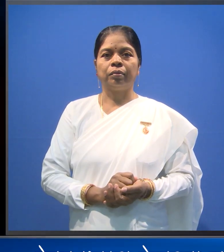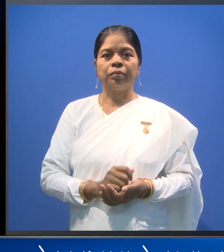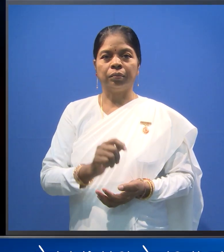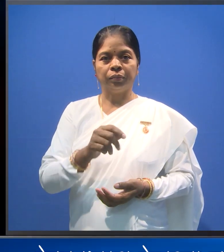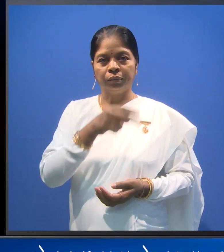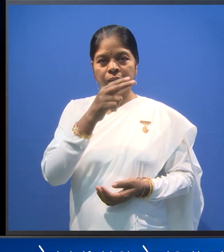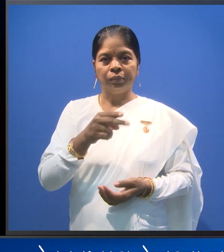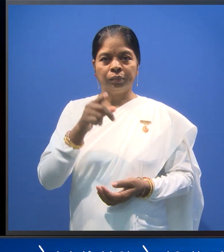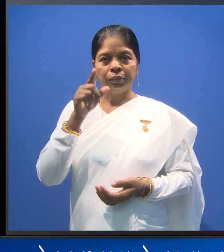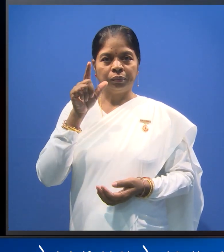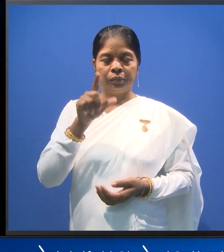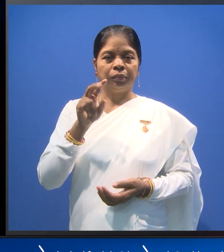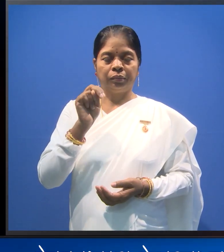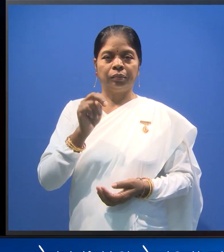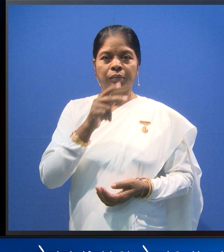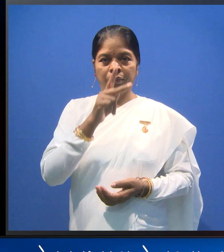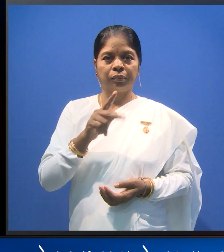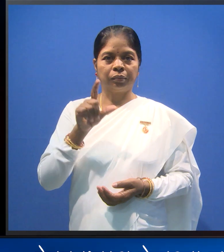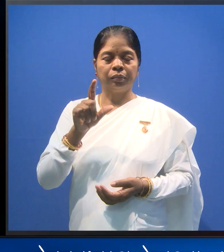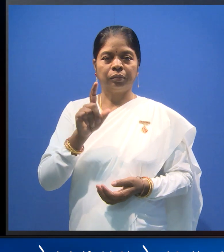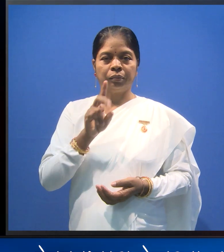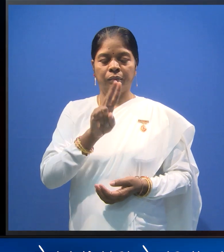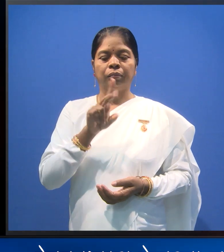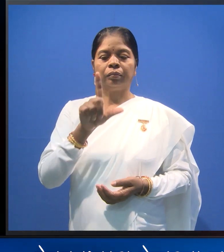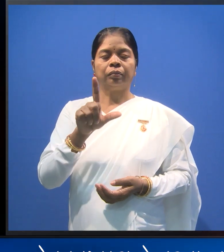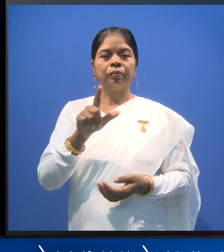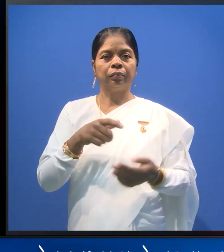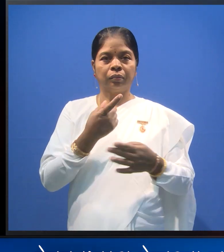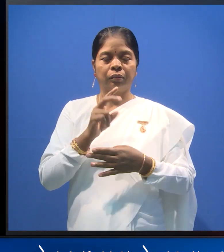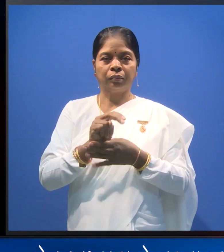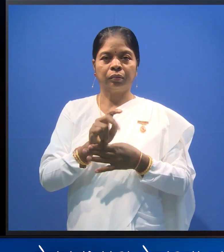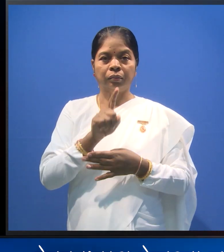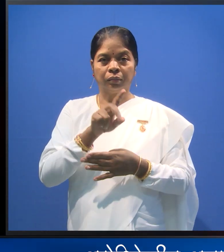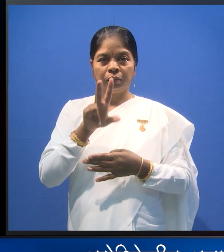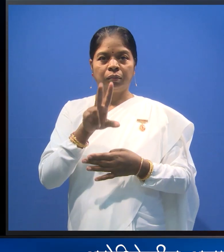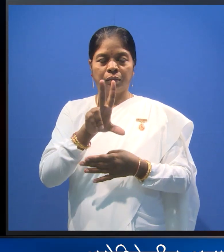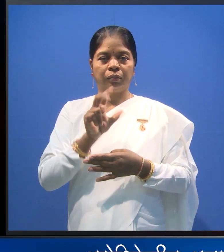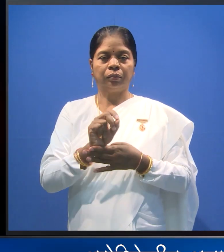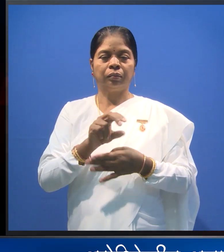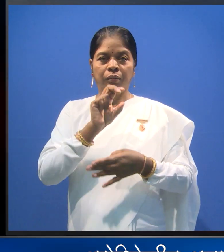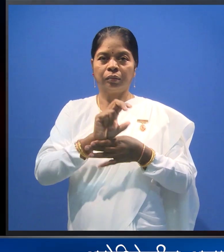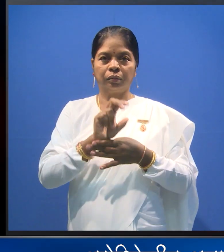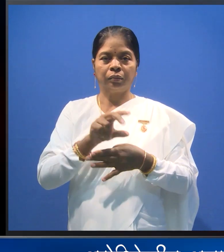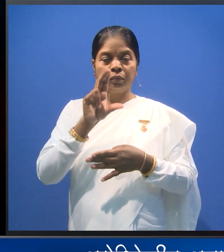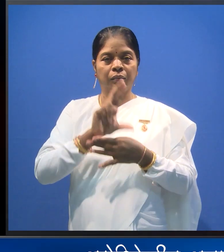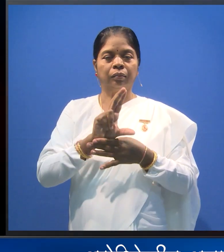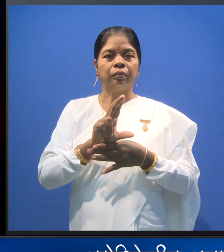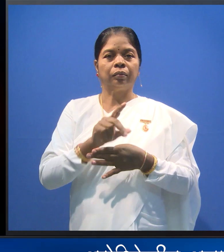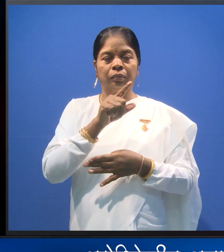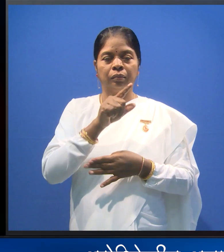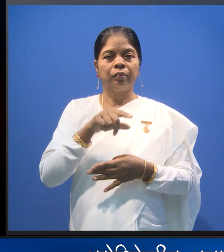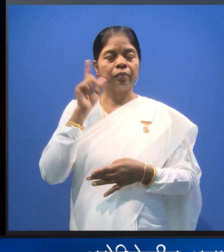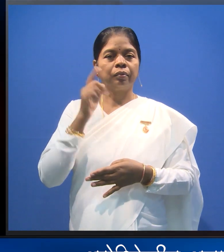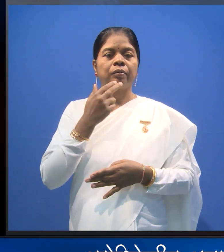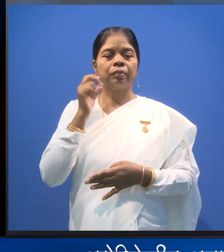हेलन ॲडम्स केलरचा जन्म 27 जून 1880 मध्ये अमेरिकेतील अलाबामा येथे